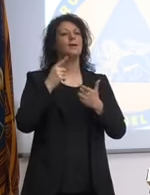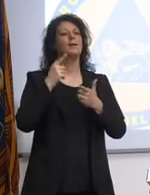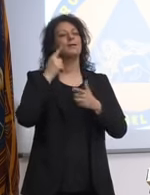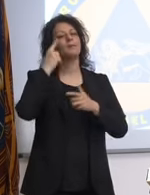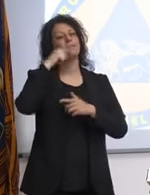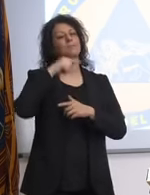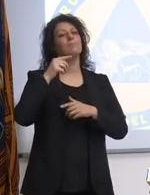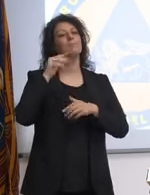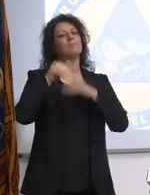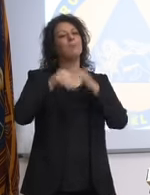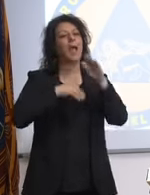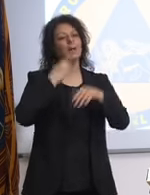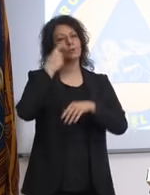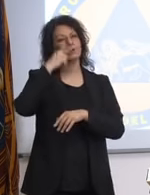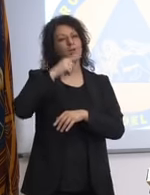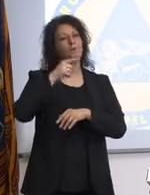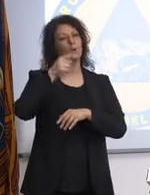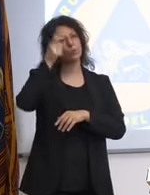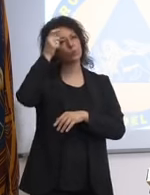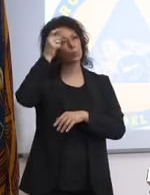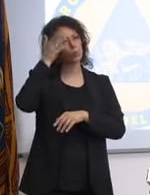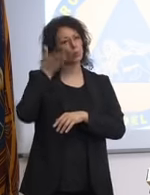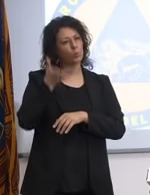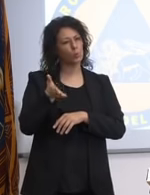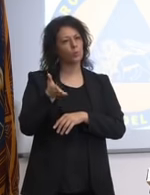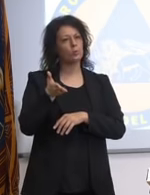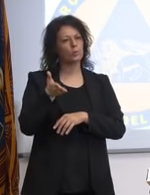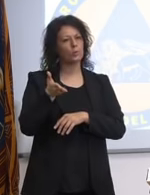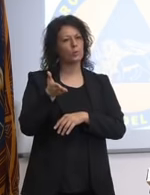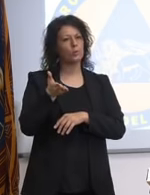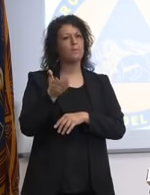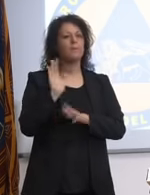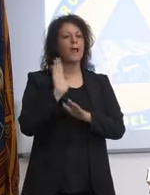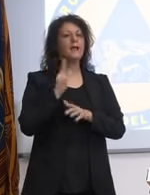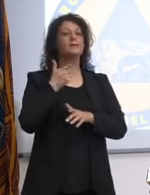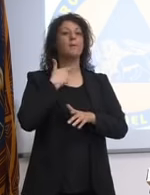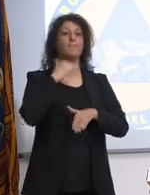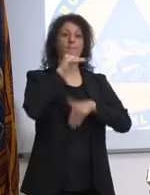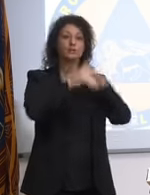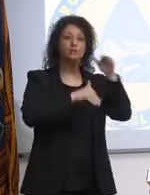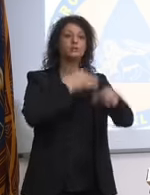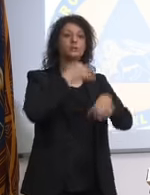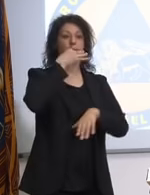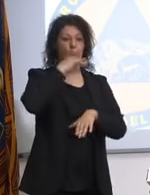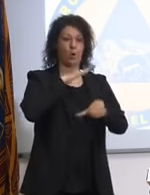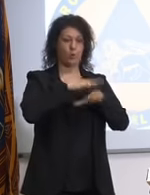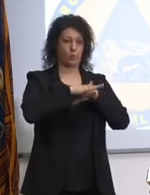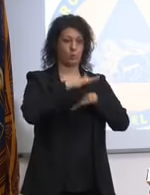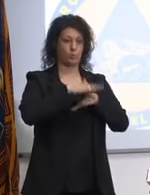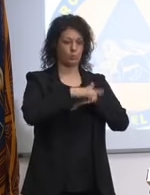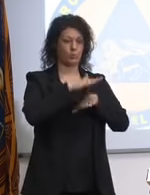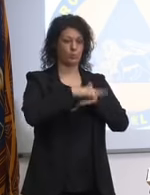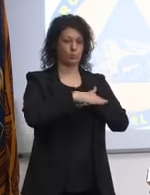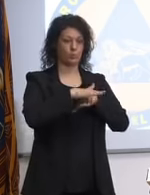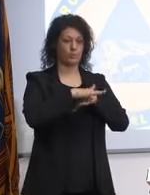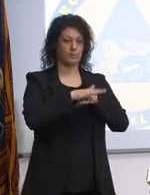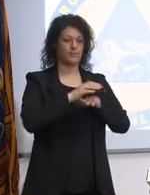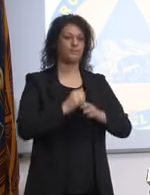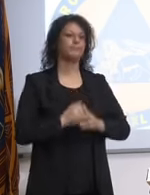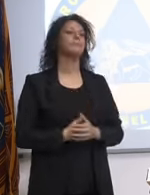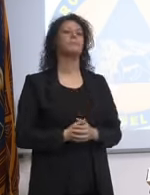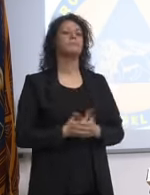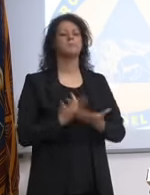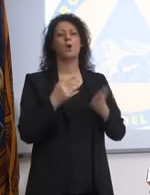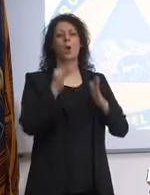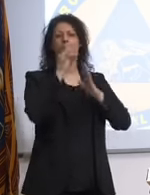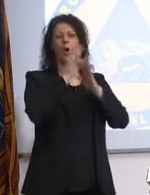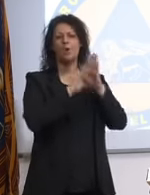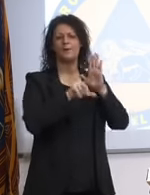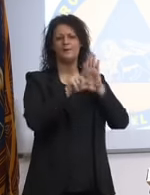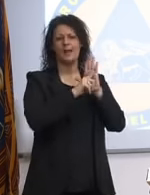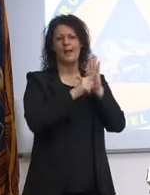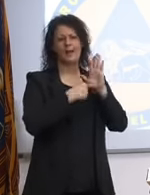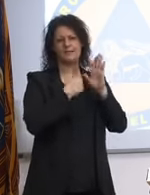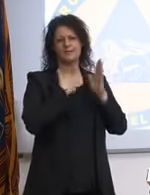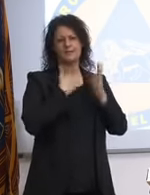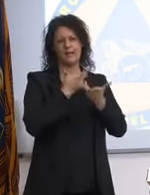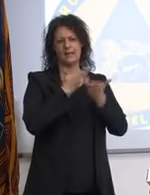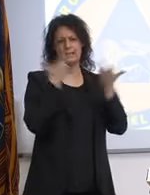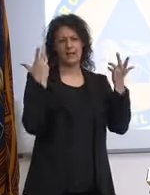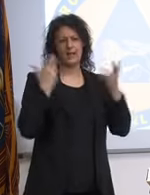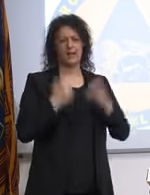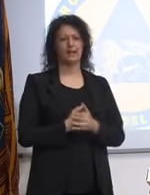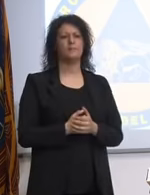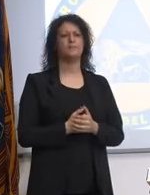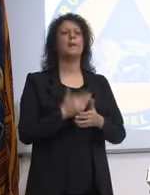piscina la può utilizzare, è una piscina appunto. Nel senso che l'ordinanza è chiara rispetto a questo.